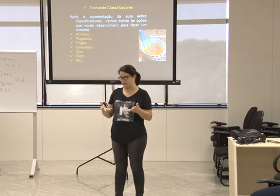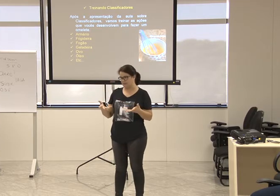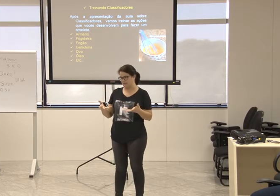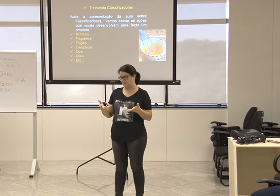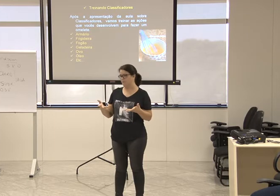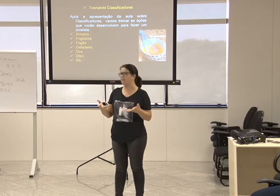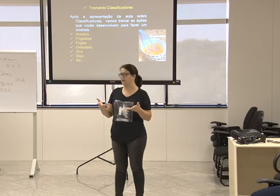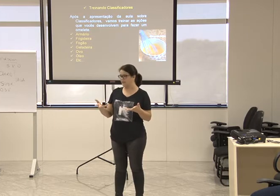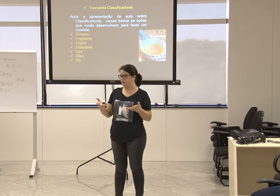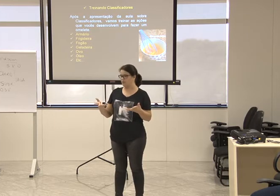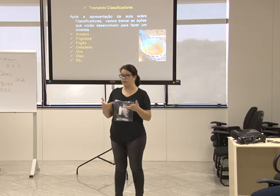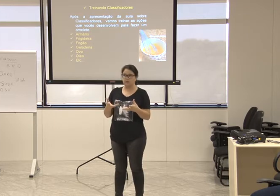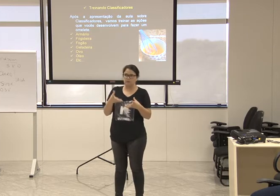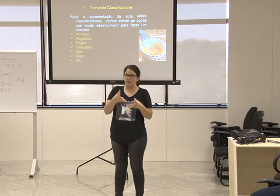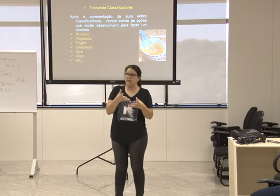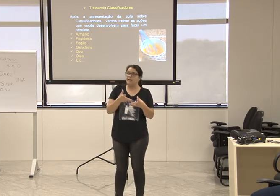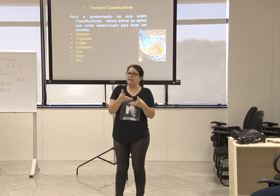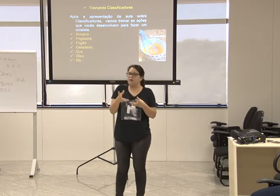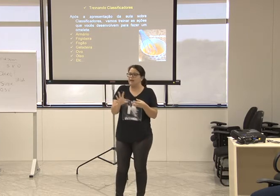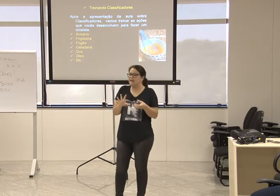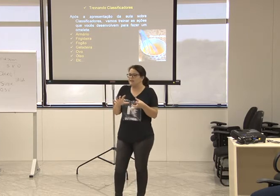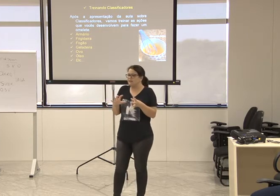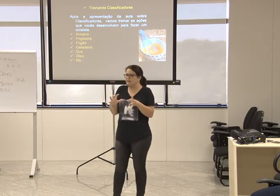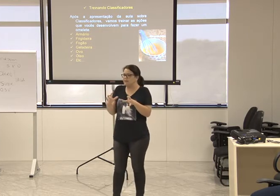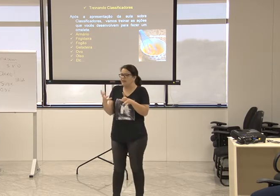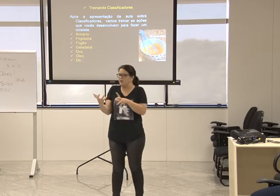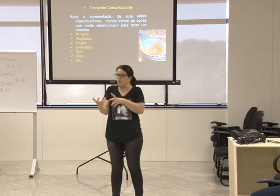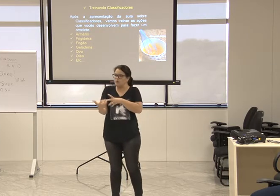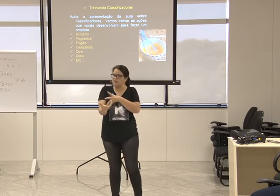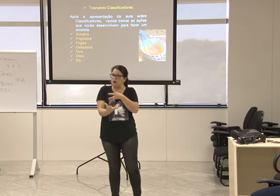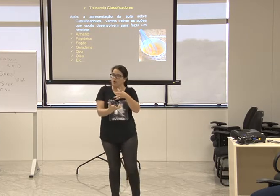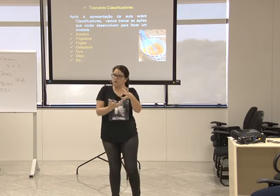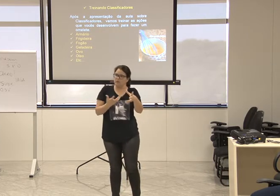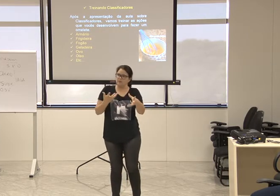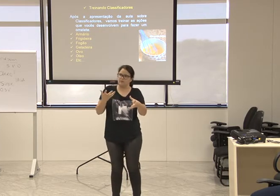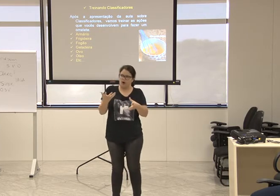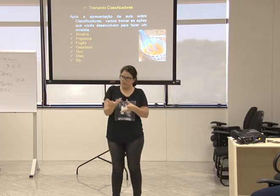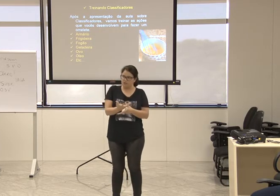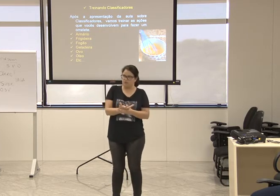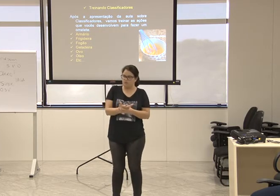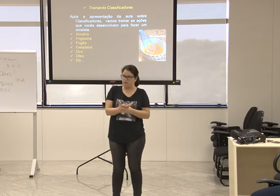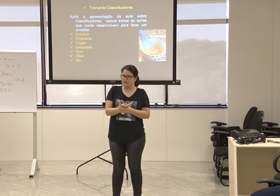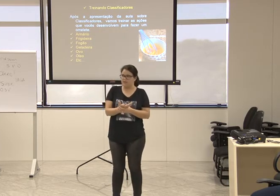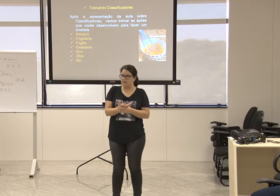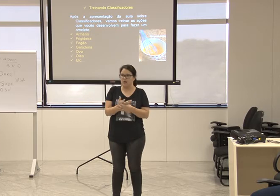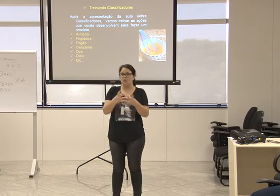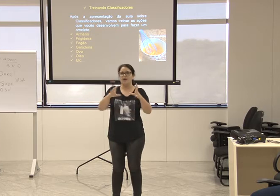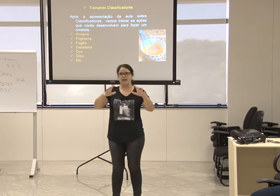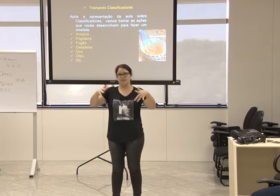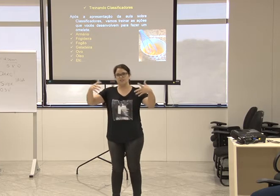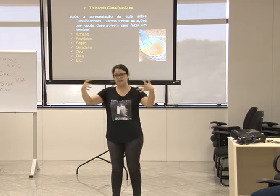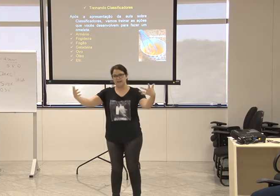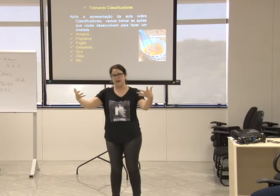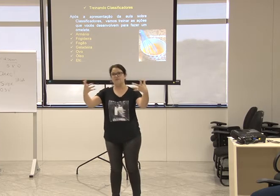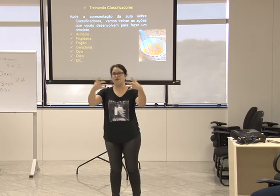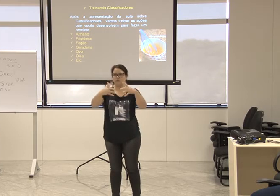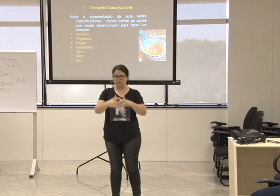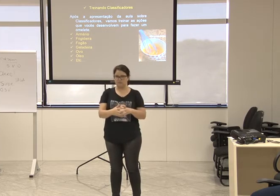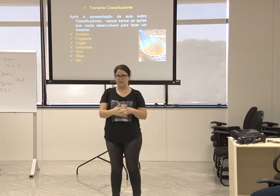libras. Isso, ele não tem uma... Então, ele usa outras formas de comunicação, ele descreve outras